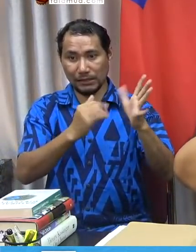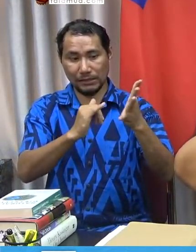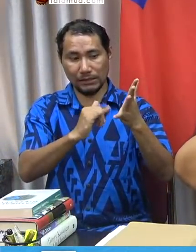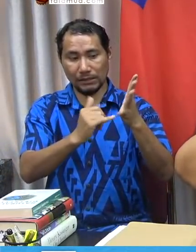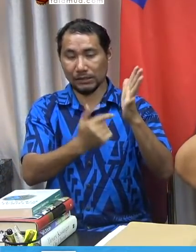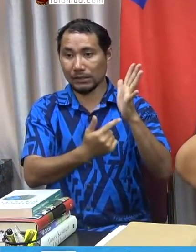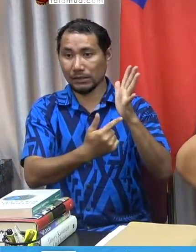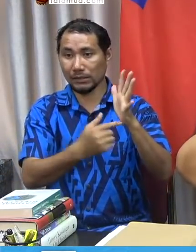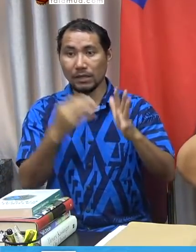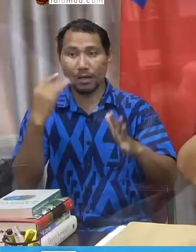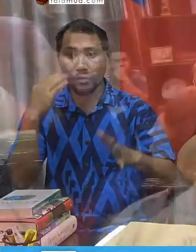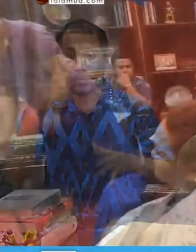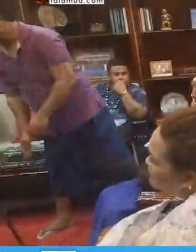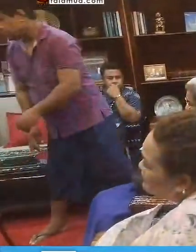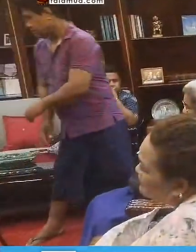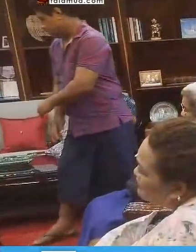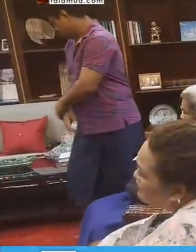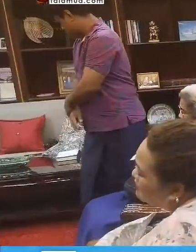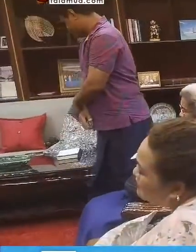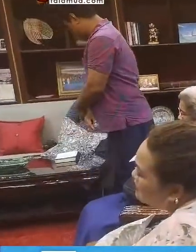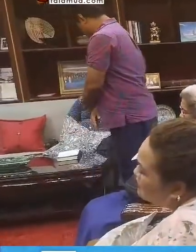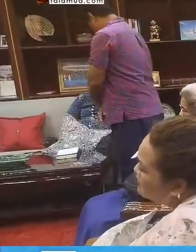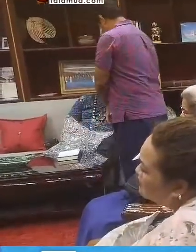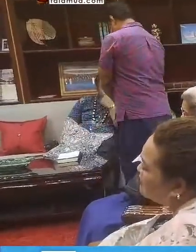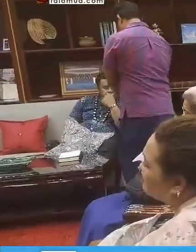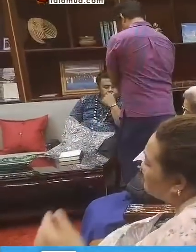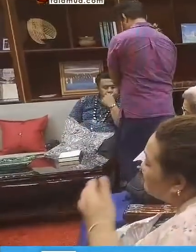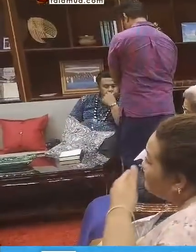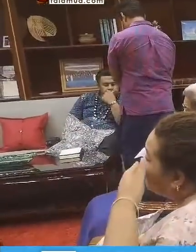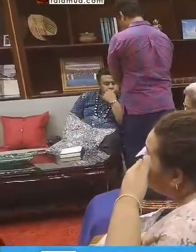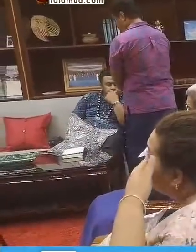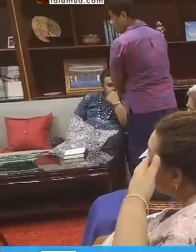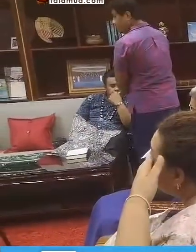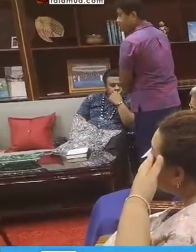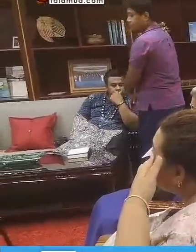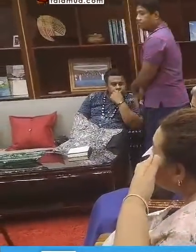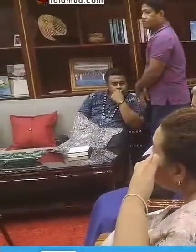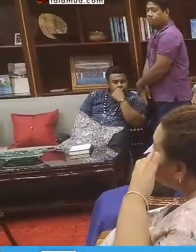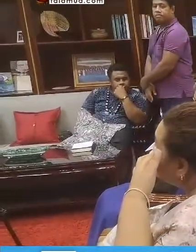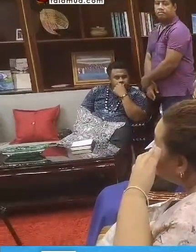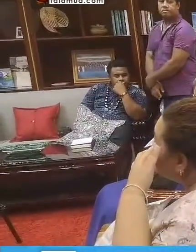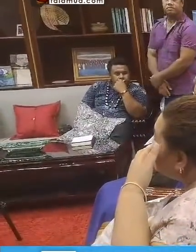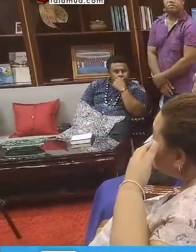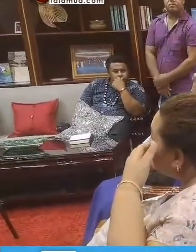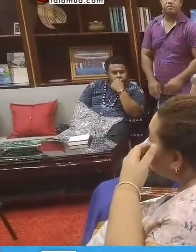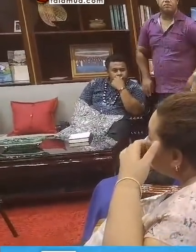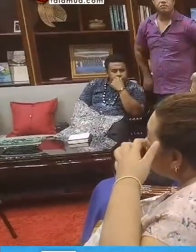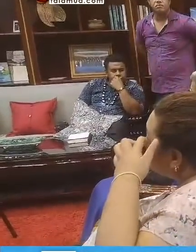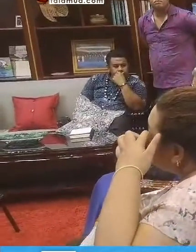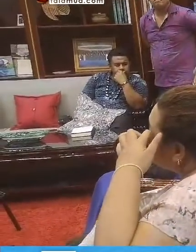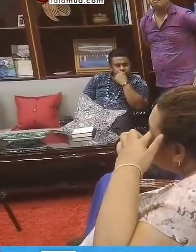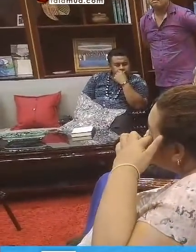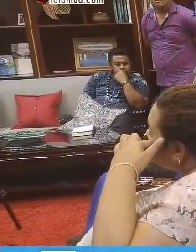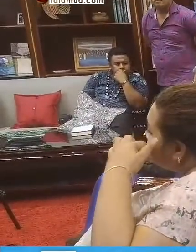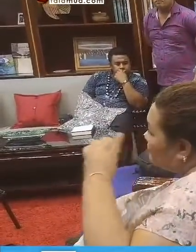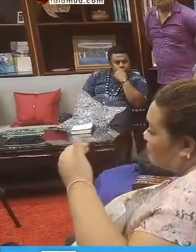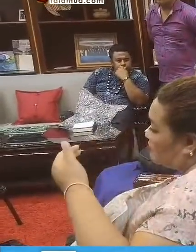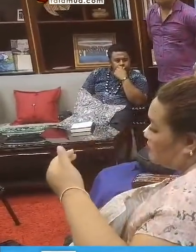le atunu e le faigamama tasi lea o vaega tāua e silasile o le toe fa'asolo muli o tulafono